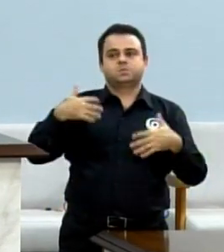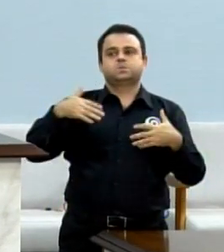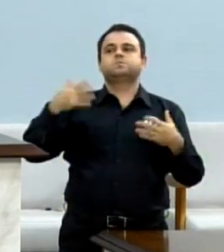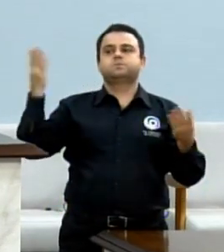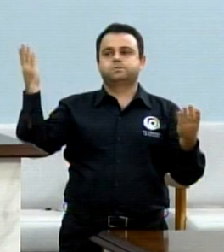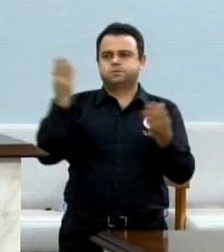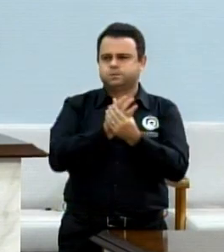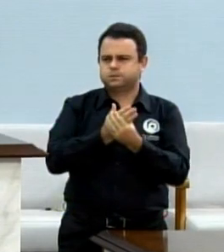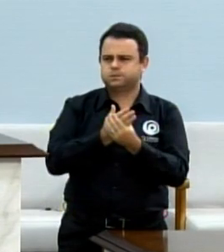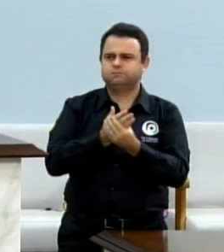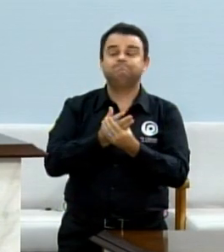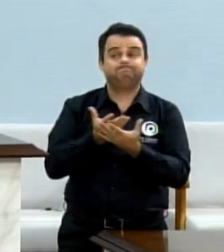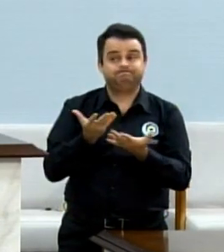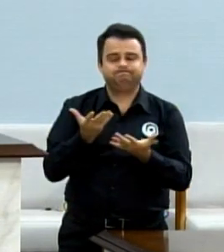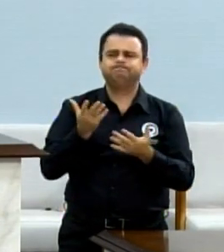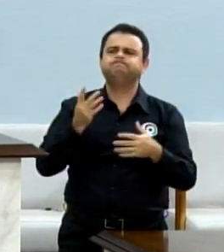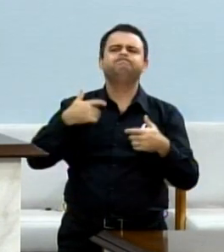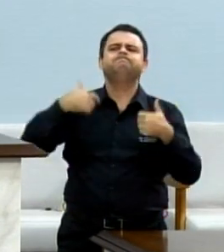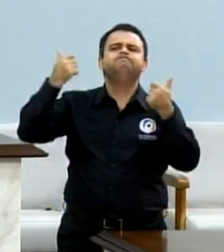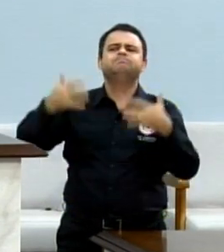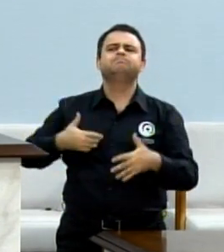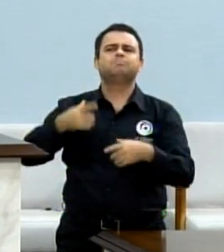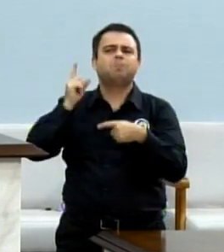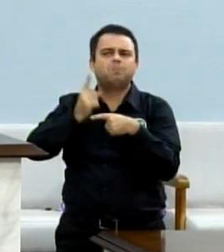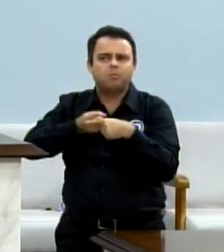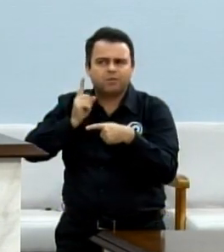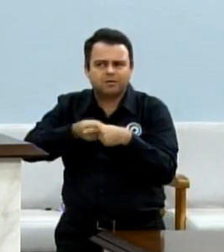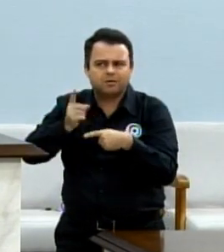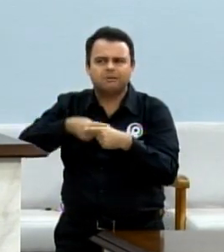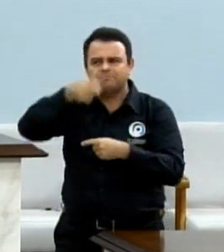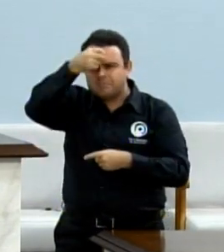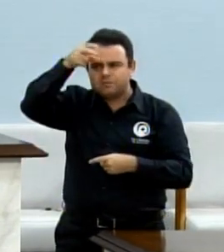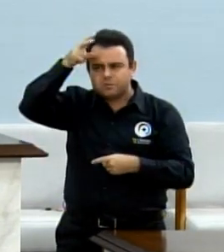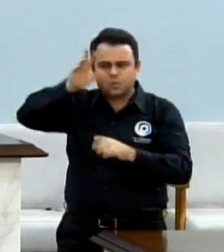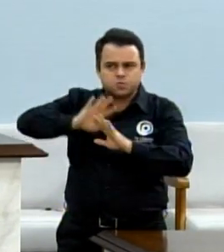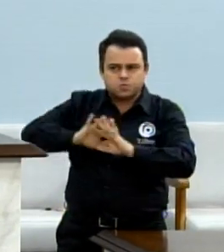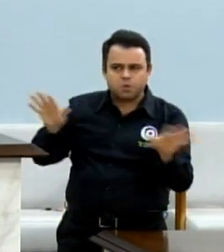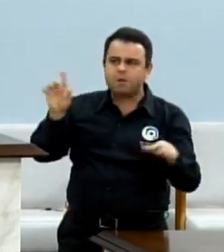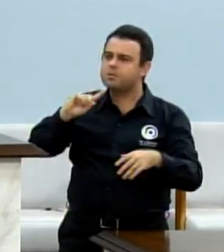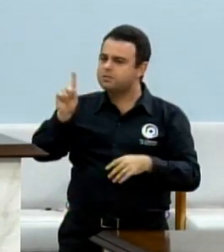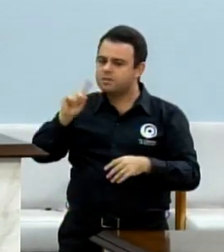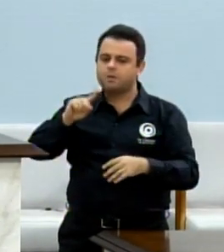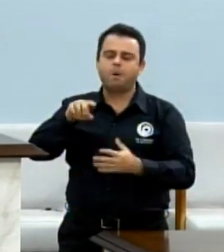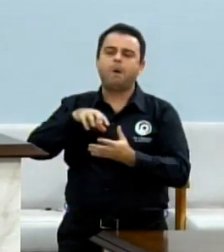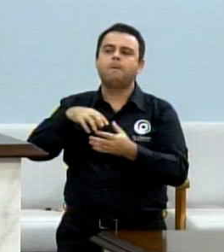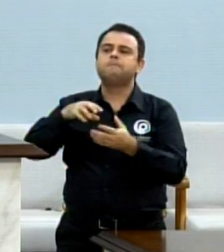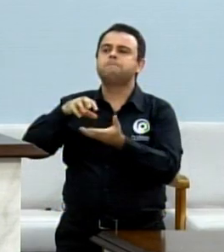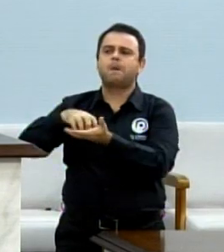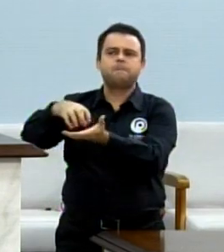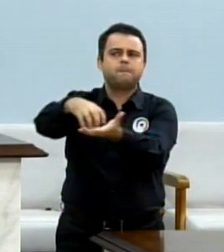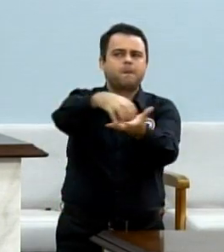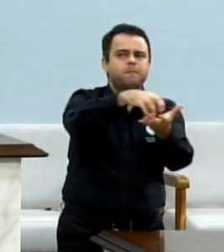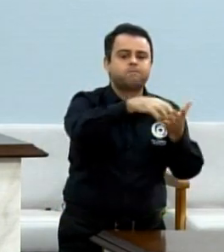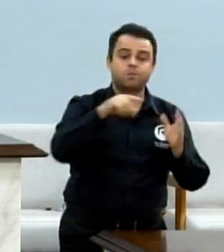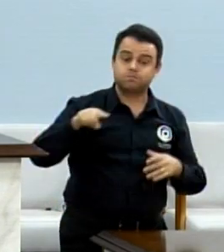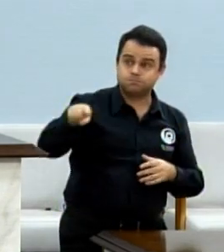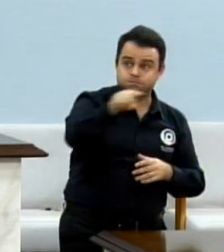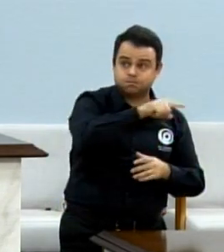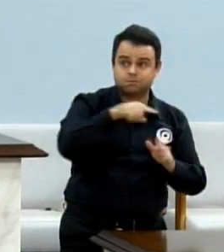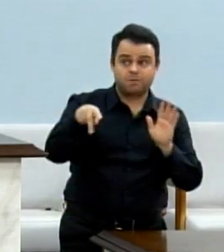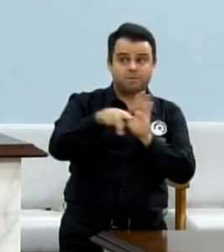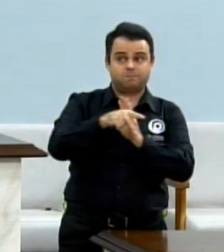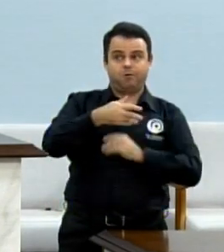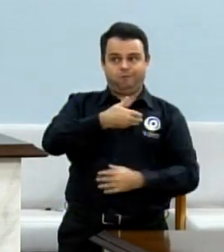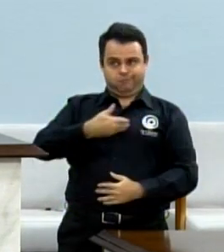aqui à tona para a gente? Porque a gente não trata só de prefeitura, a gente trata de todos os órgãos públicos. Trago também uma notificação no